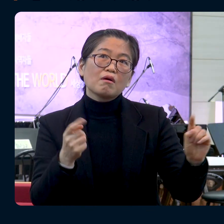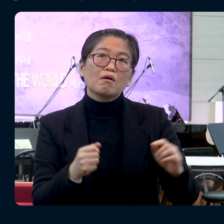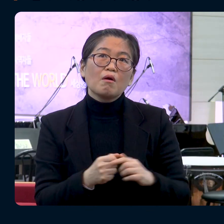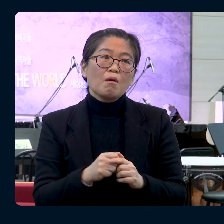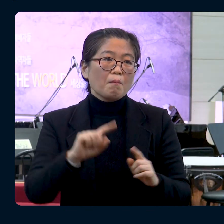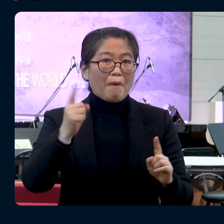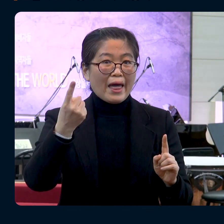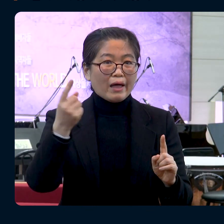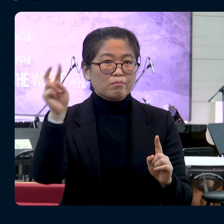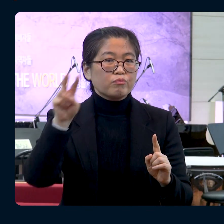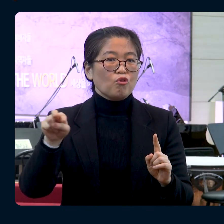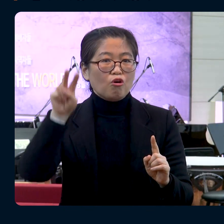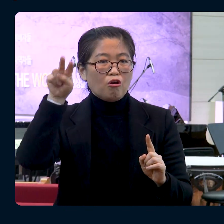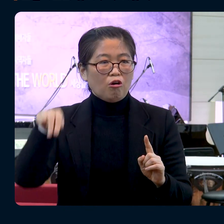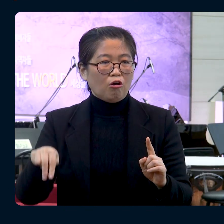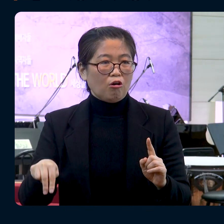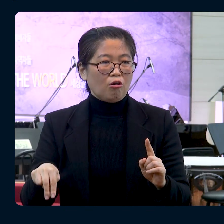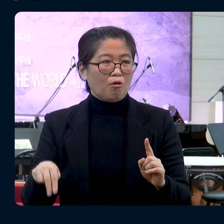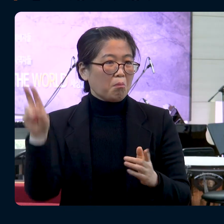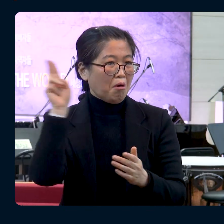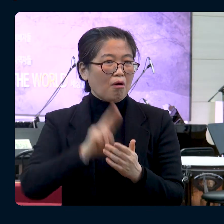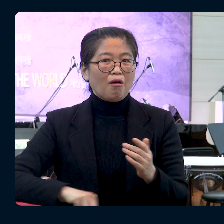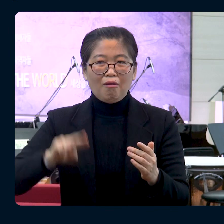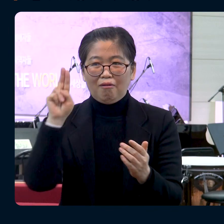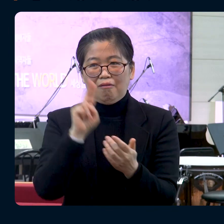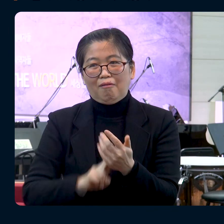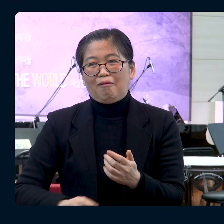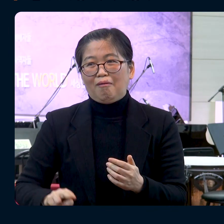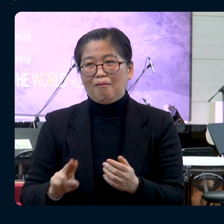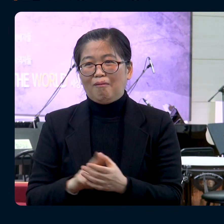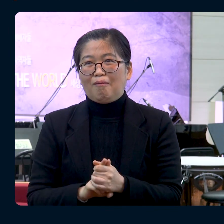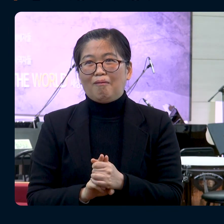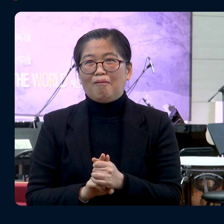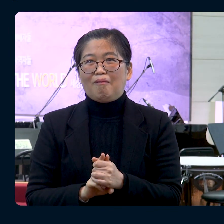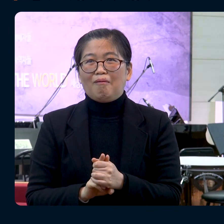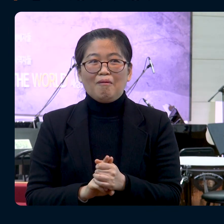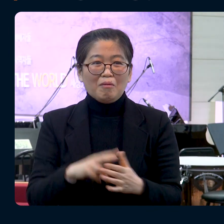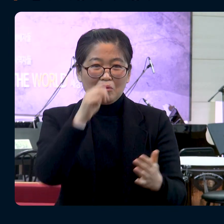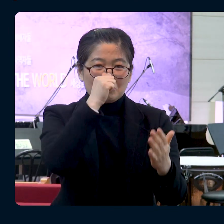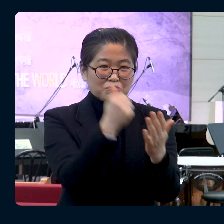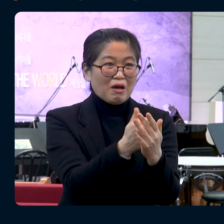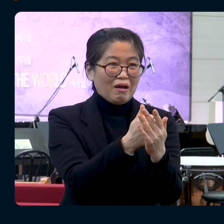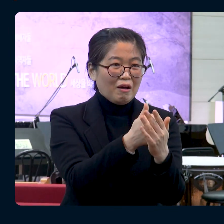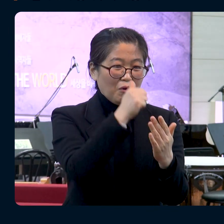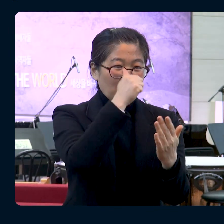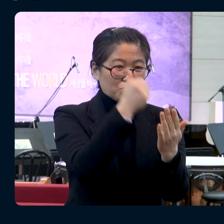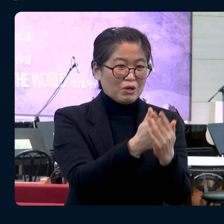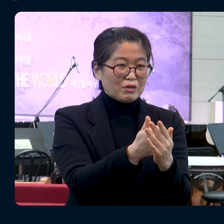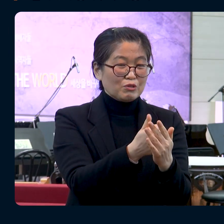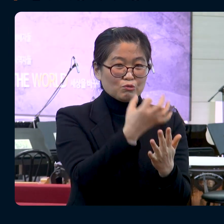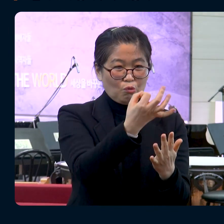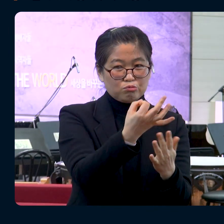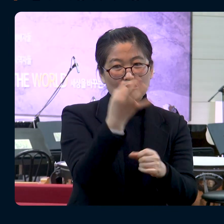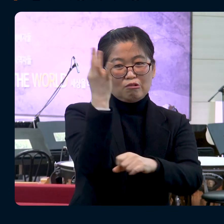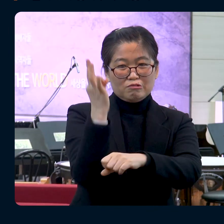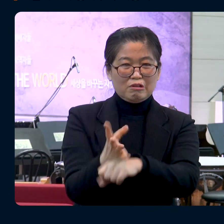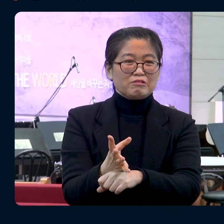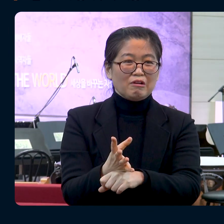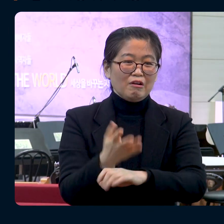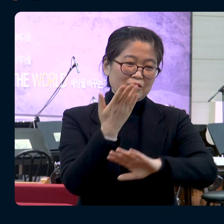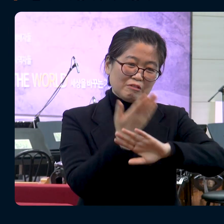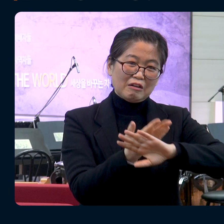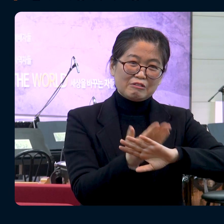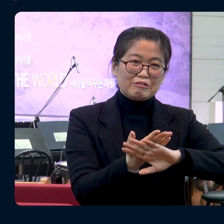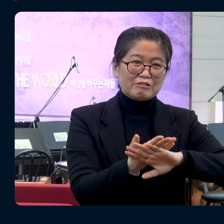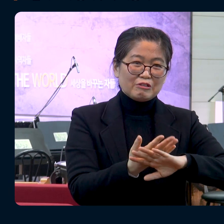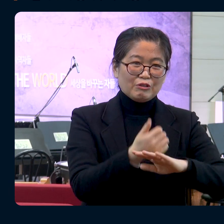뭐 100불 뭐 이런 식으로 팔아요. 그러면 그 죄수가 그걸 돈 주고 사가지고